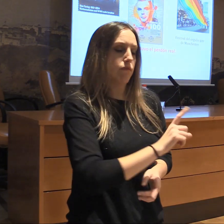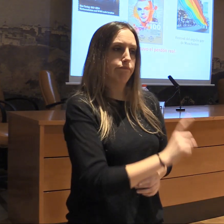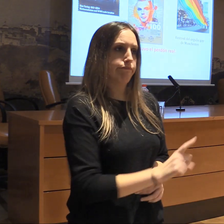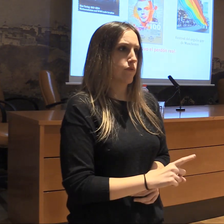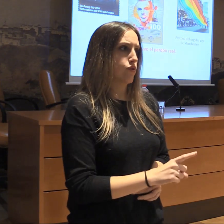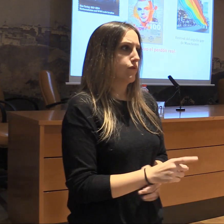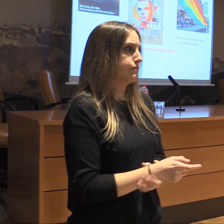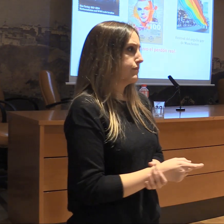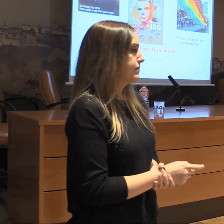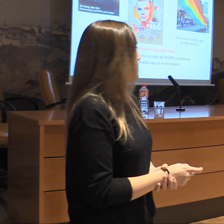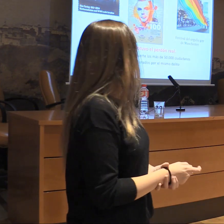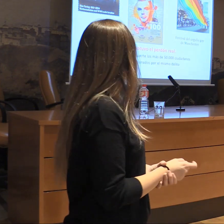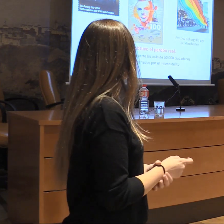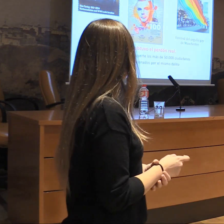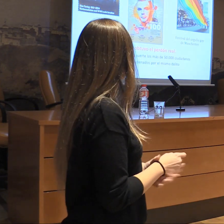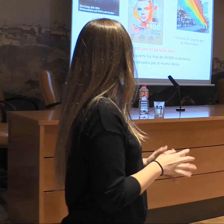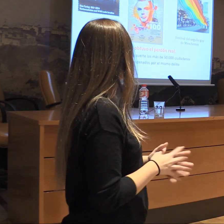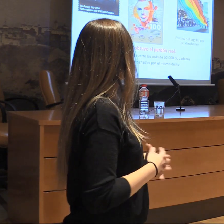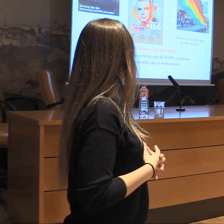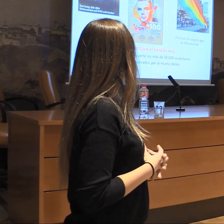justa.